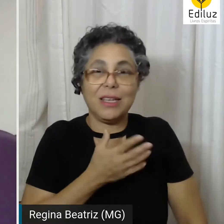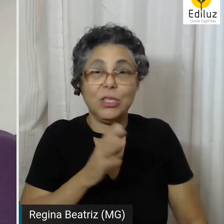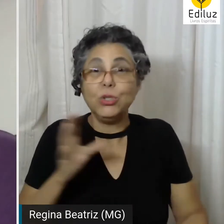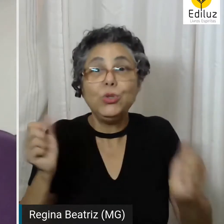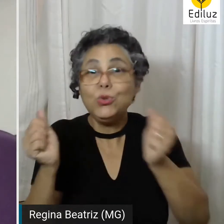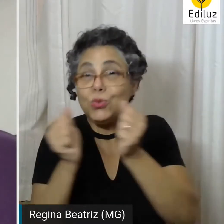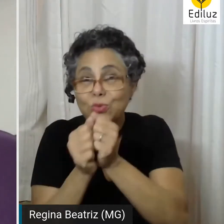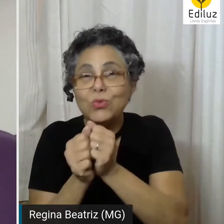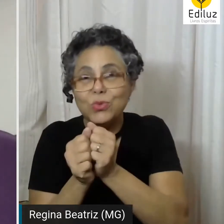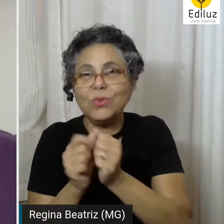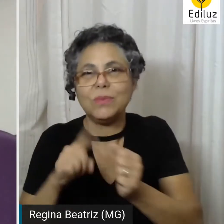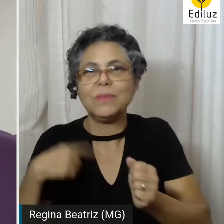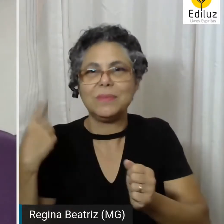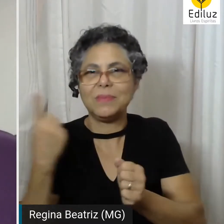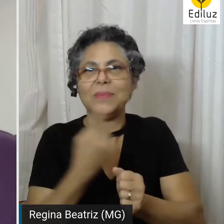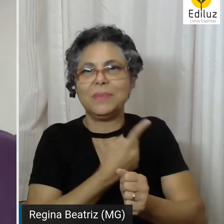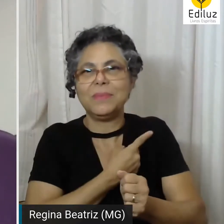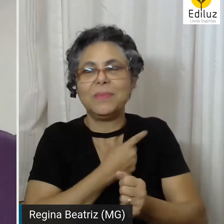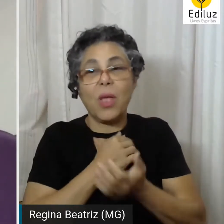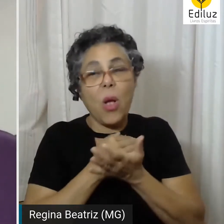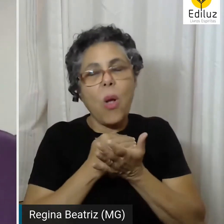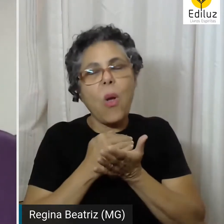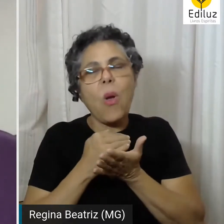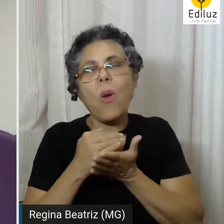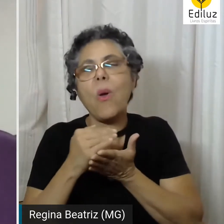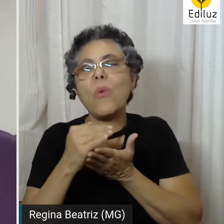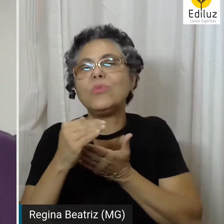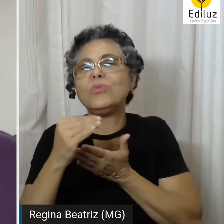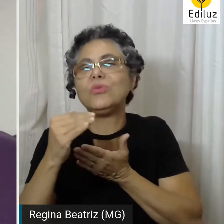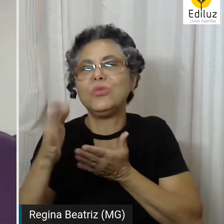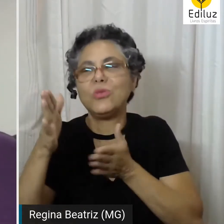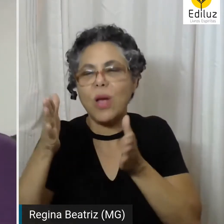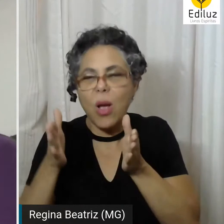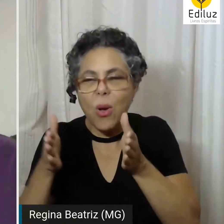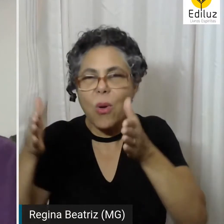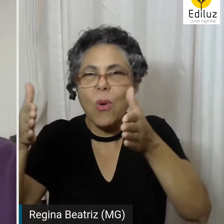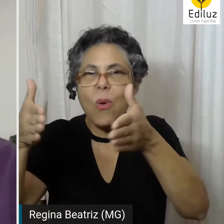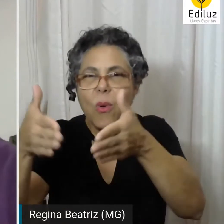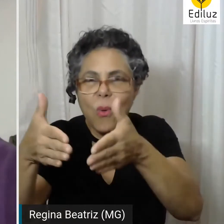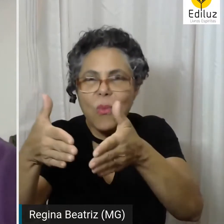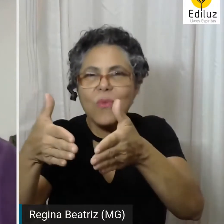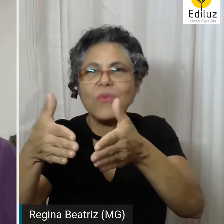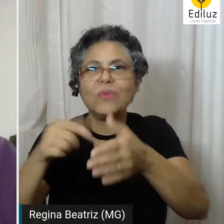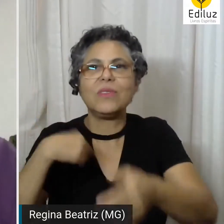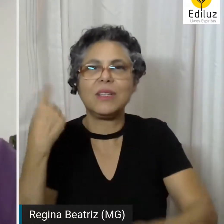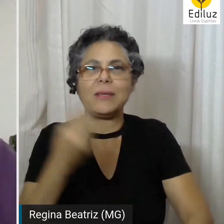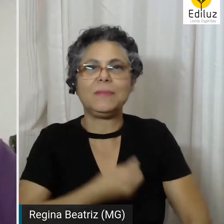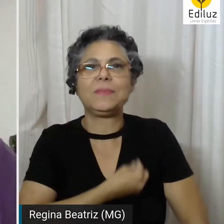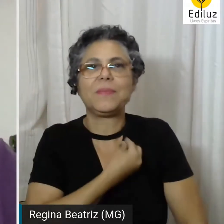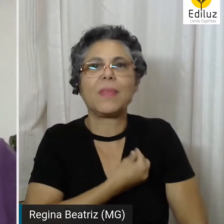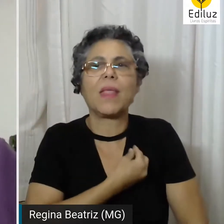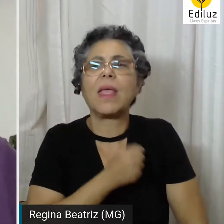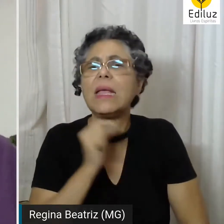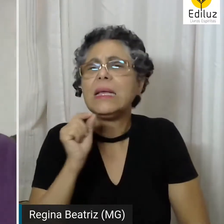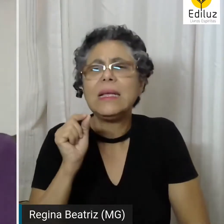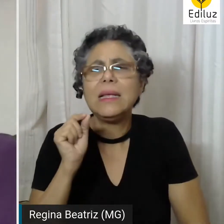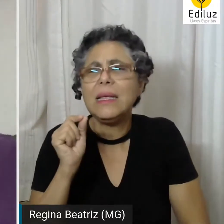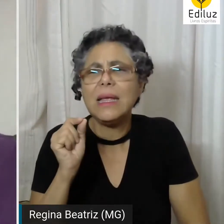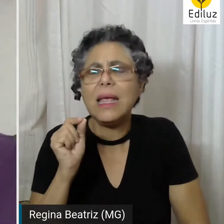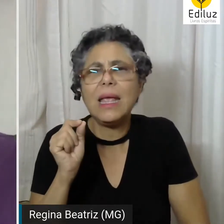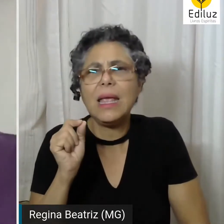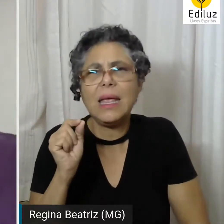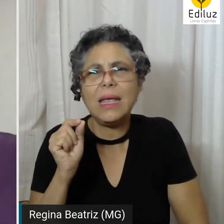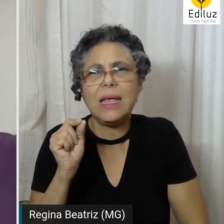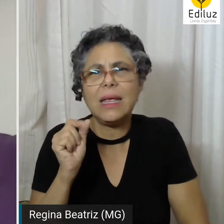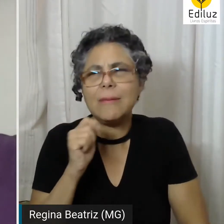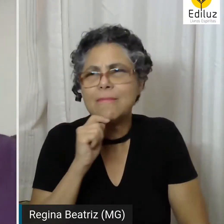para que possamos seguir o rumo das nossas vidas. Quem são